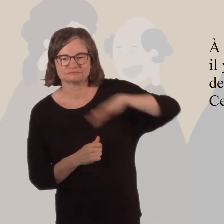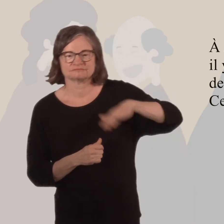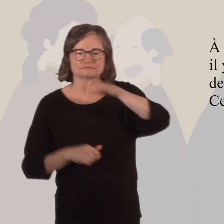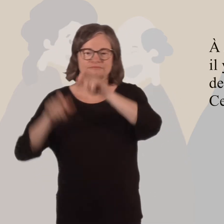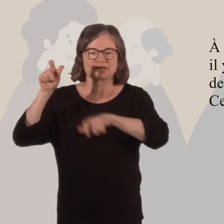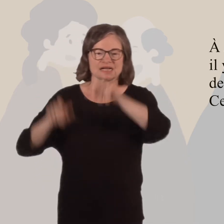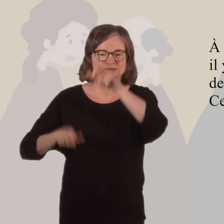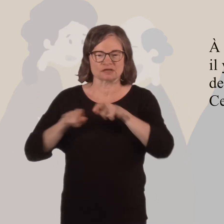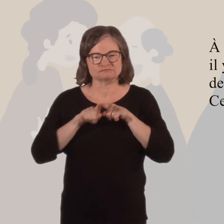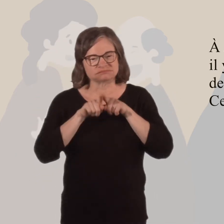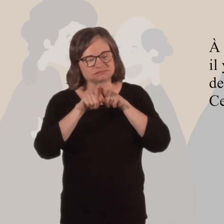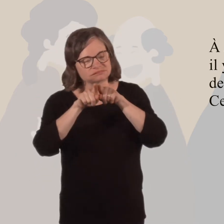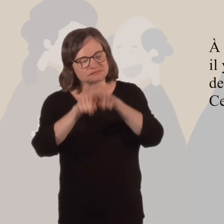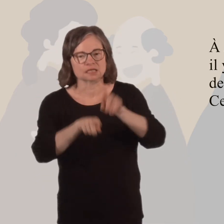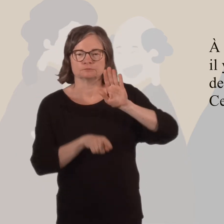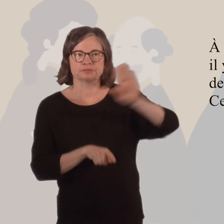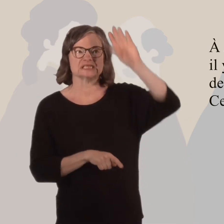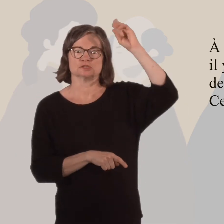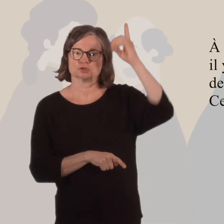Ce sont des gens fidèles à Dieu.